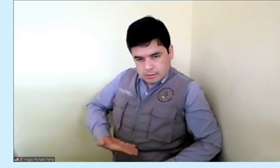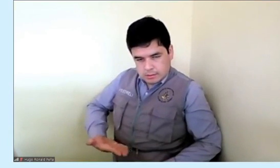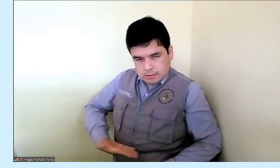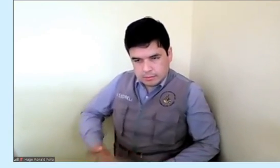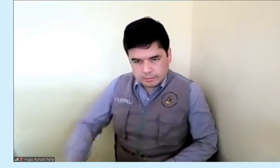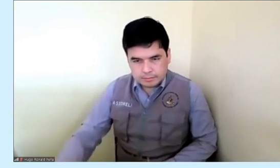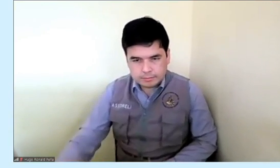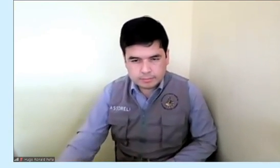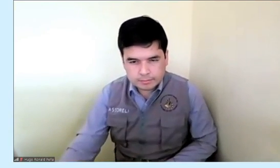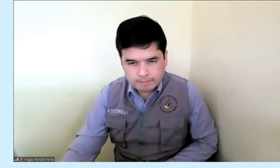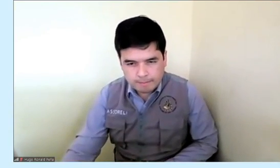hambre,